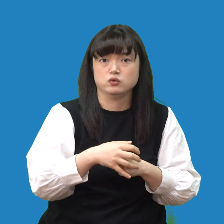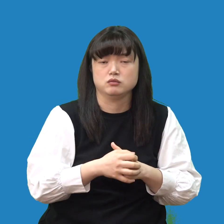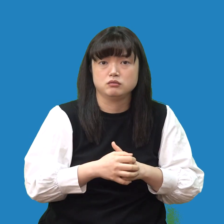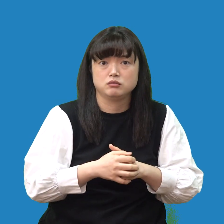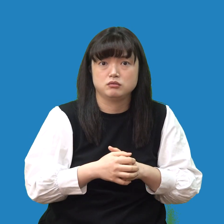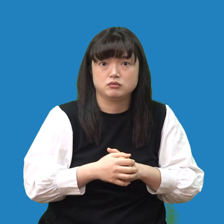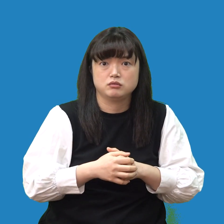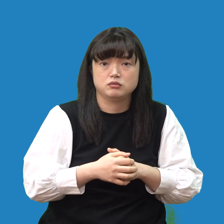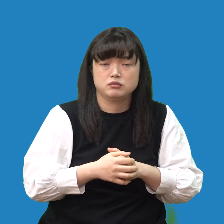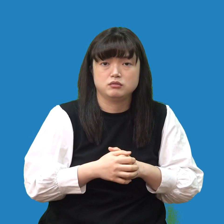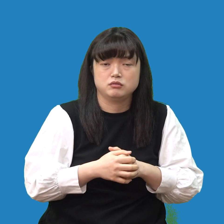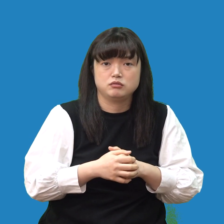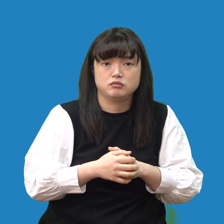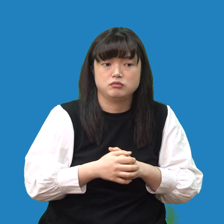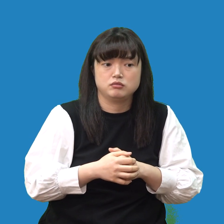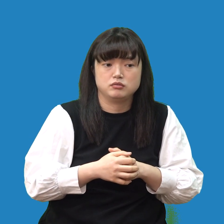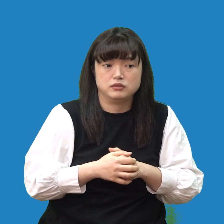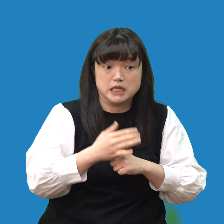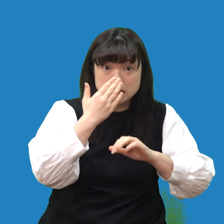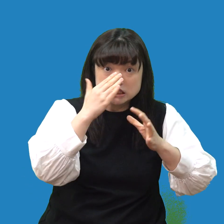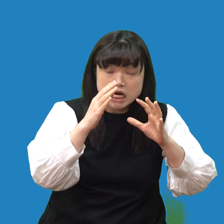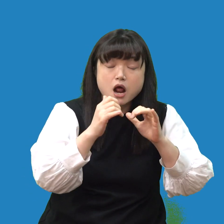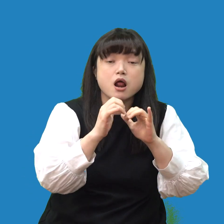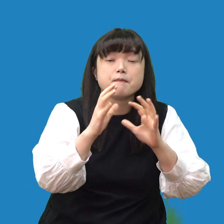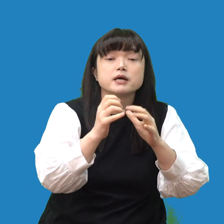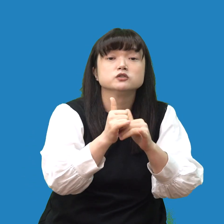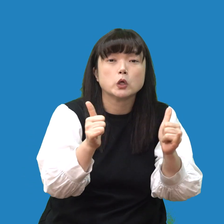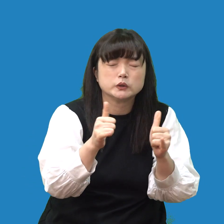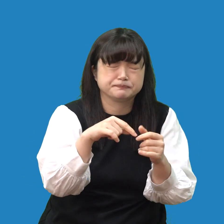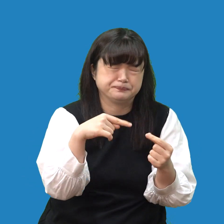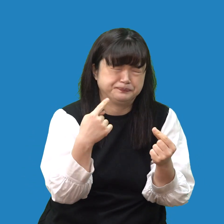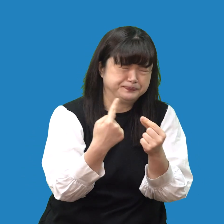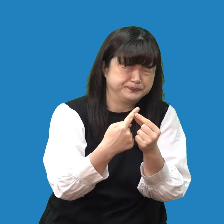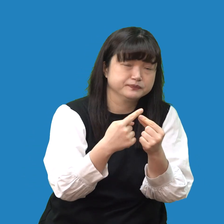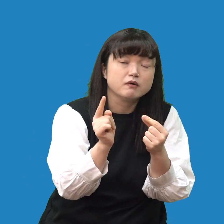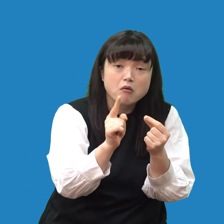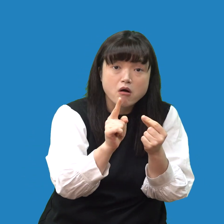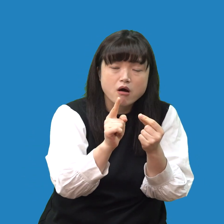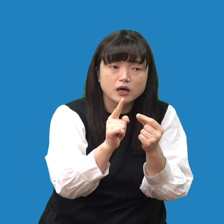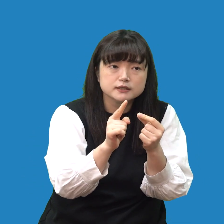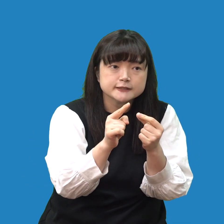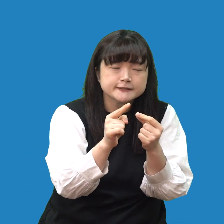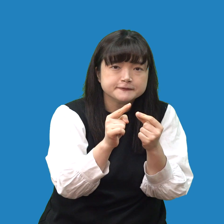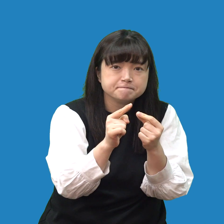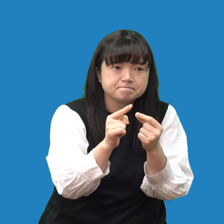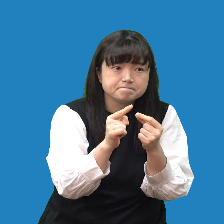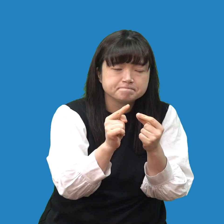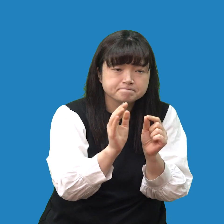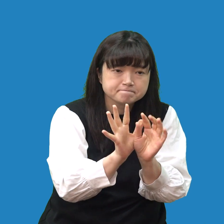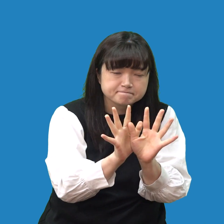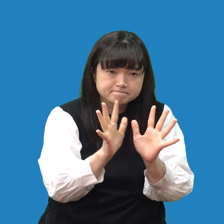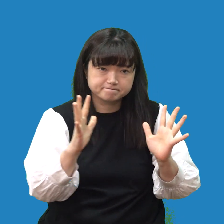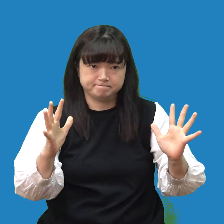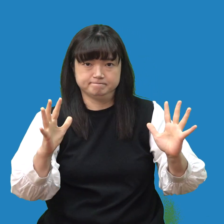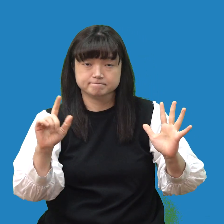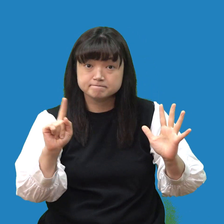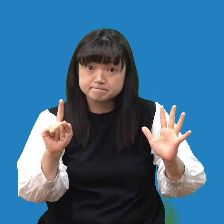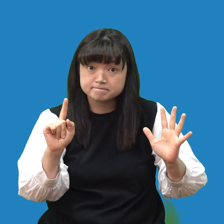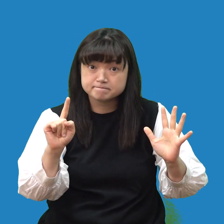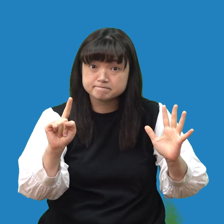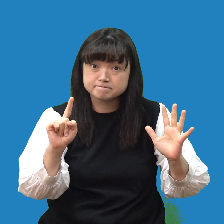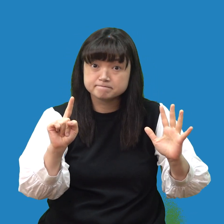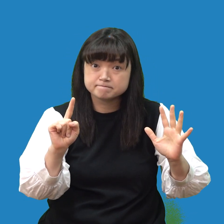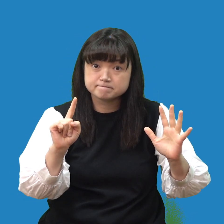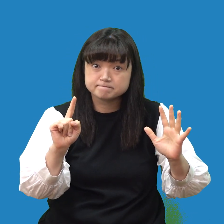그리고 이제 그 이스라엘 백성들이 제일 먼저 거기에 진을 딱 치고 난 다음에 그리고